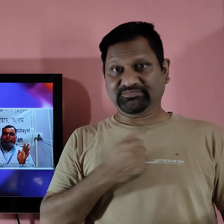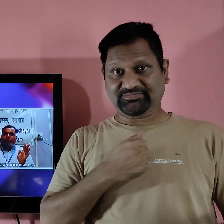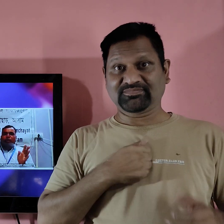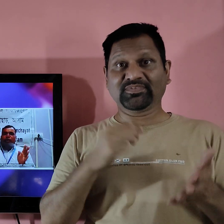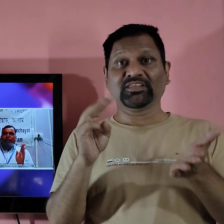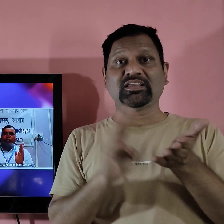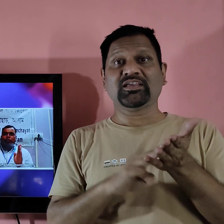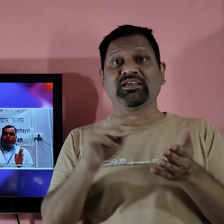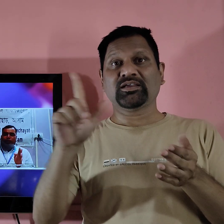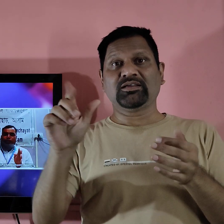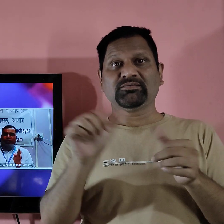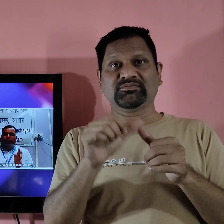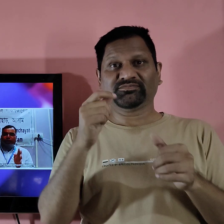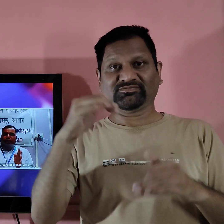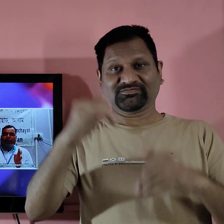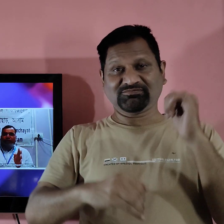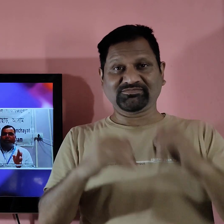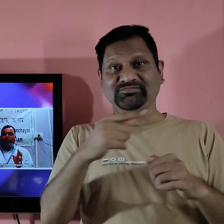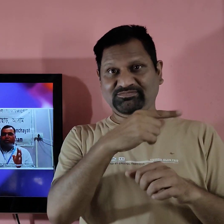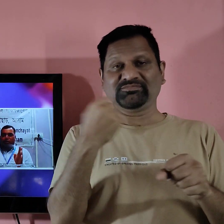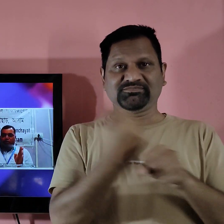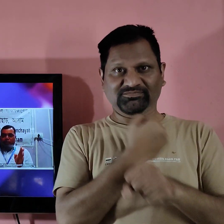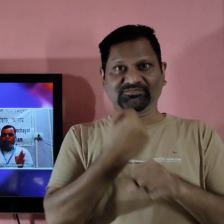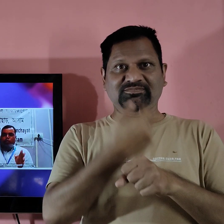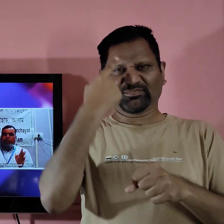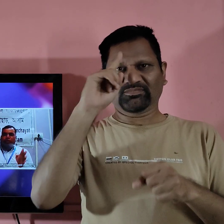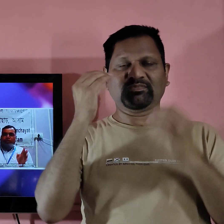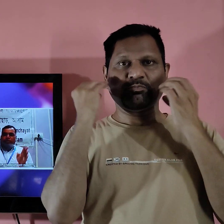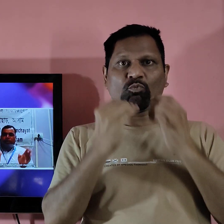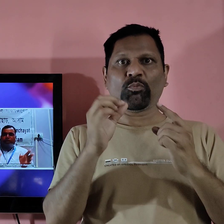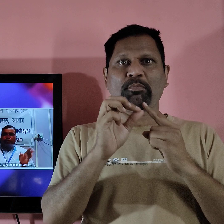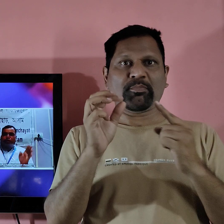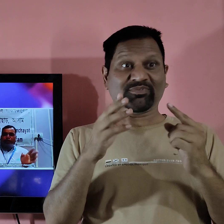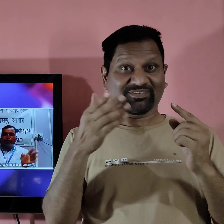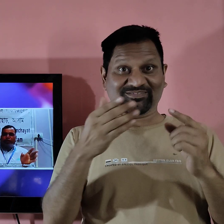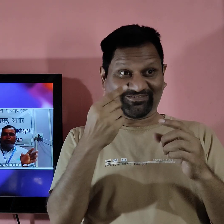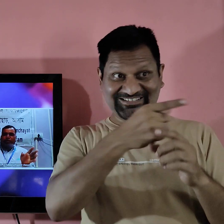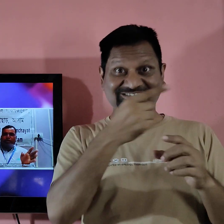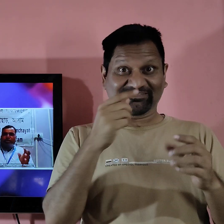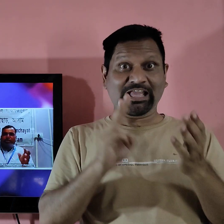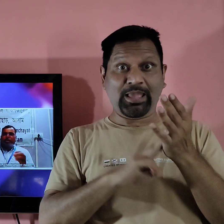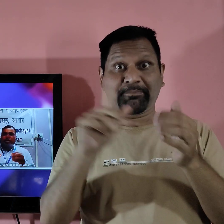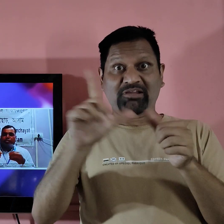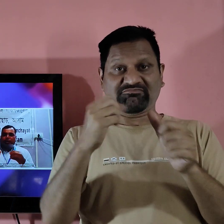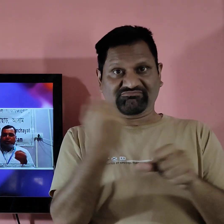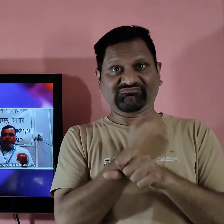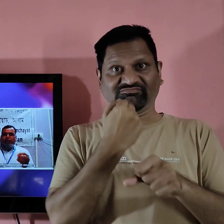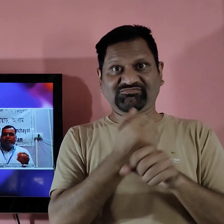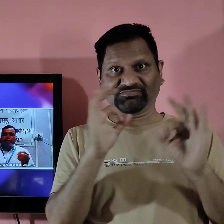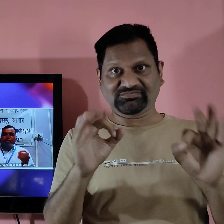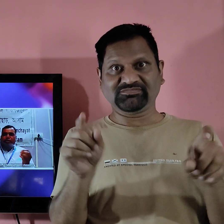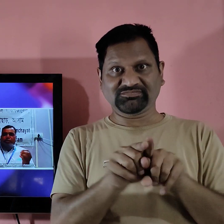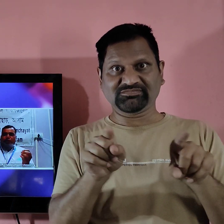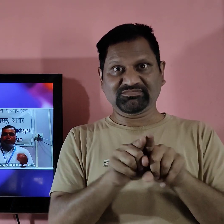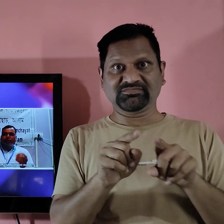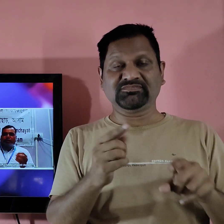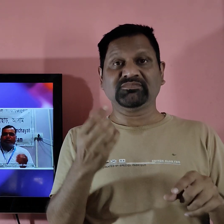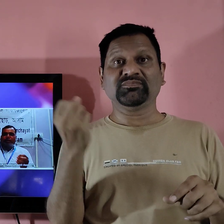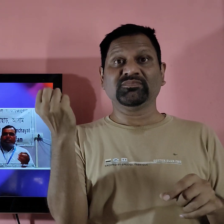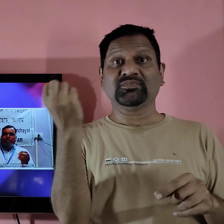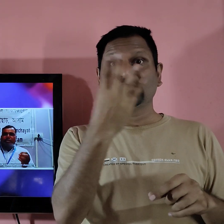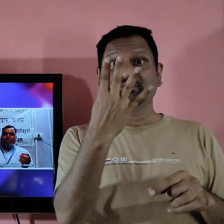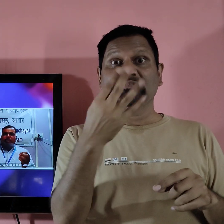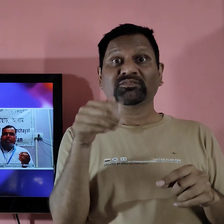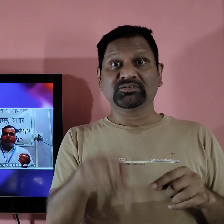सर वर्क के लिए बहुत काम किया है और गांव में जाके रिलीफ दिया है सर। हमारा तनख्वाह 4 महीने